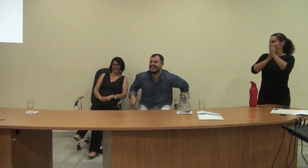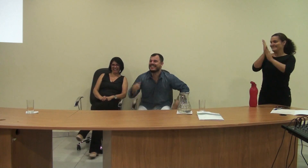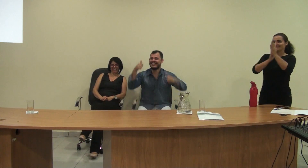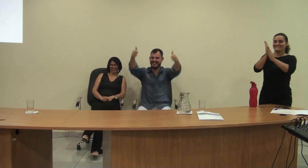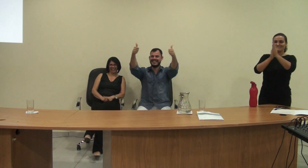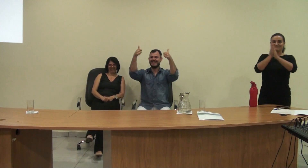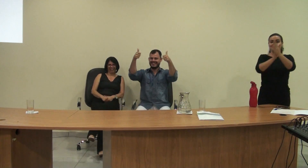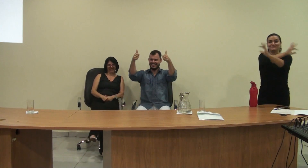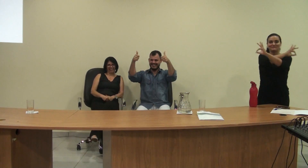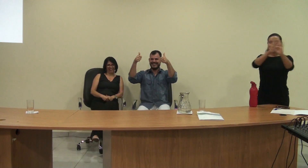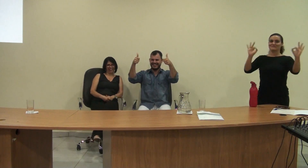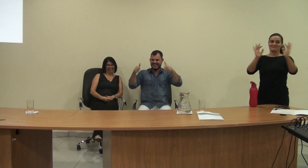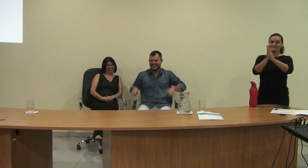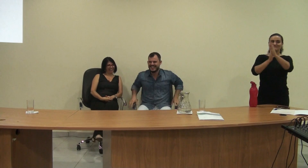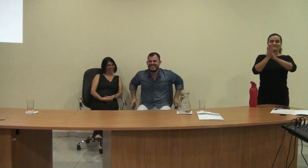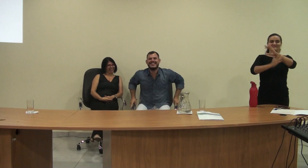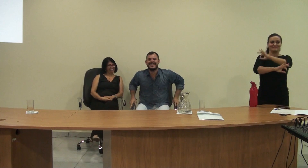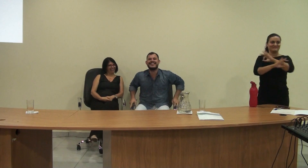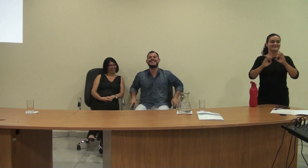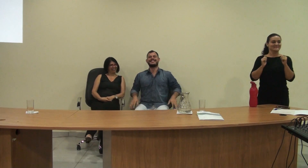então podem perguntar.